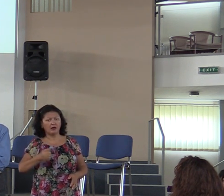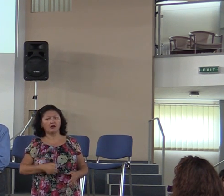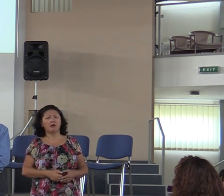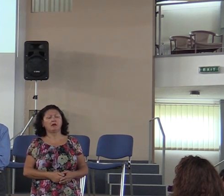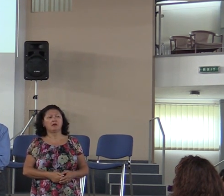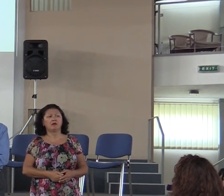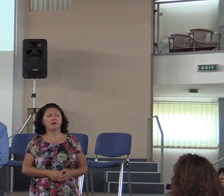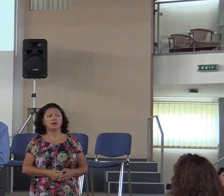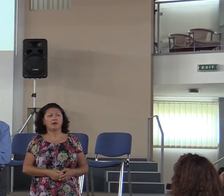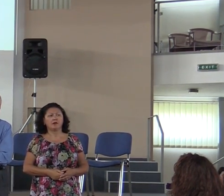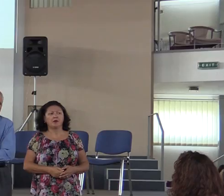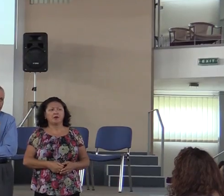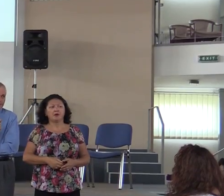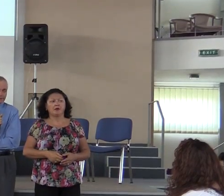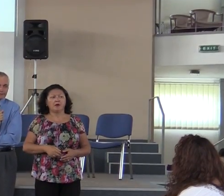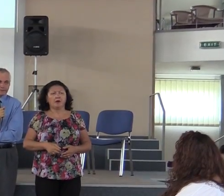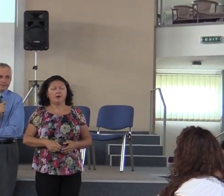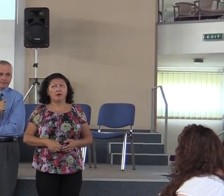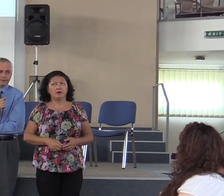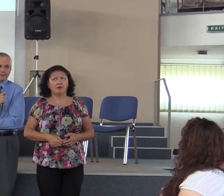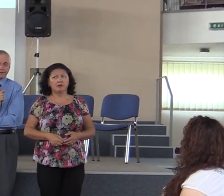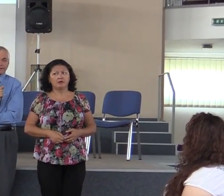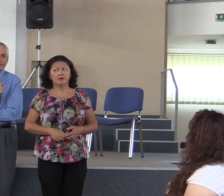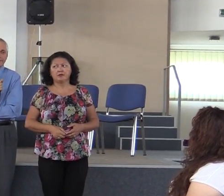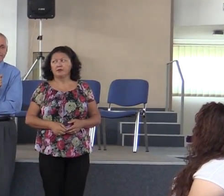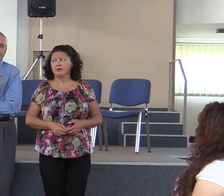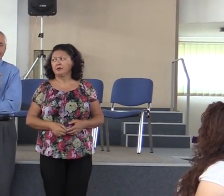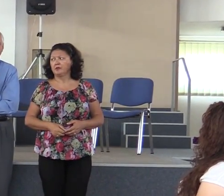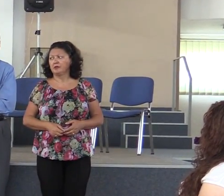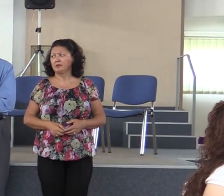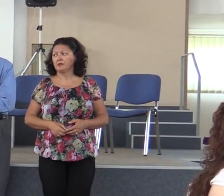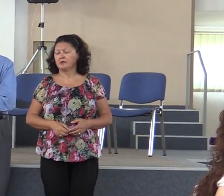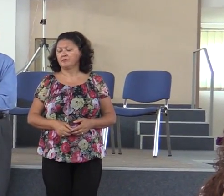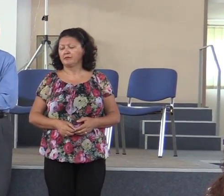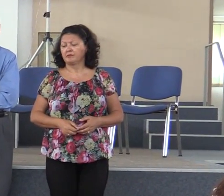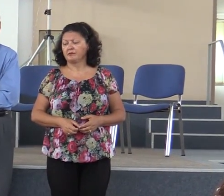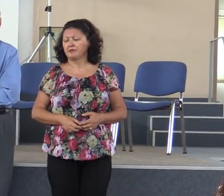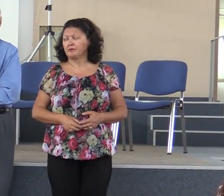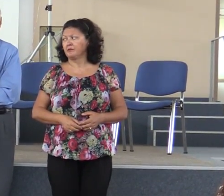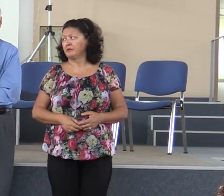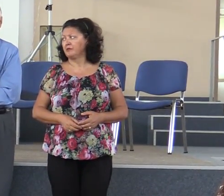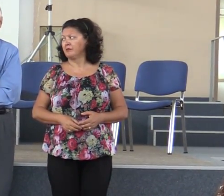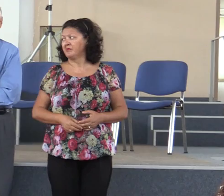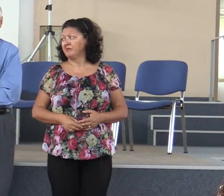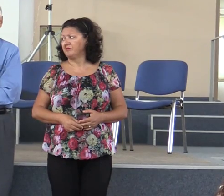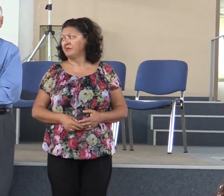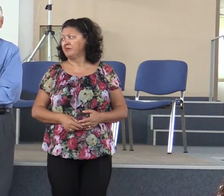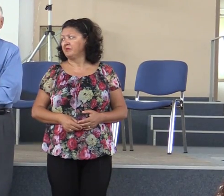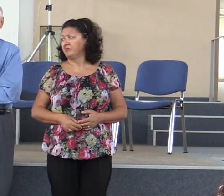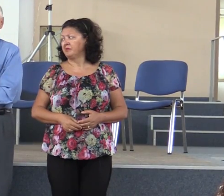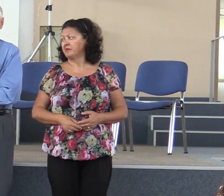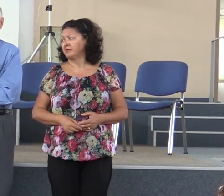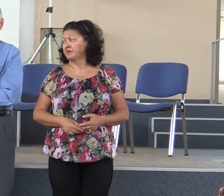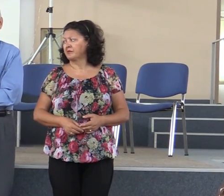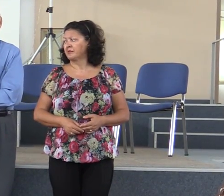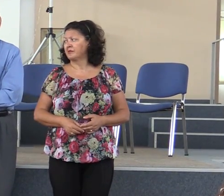Un profet al lui Dumnezeu. A Bible verse that I read many times did not make much sense to me at